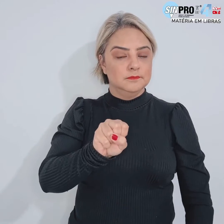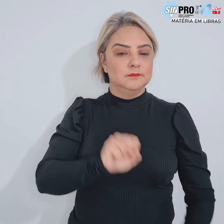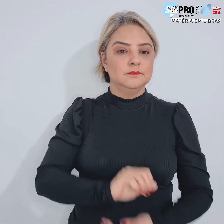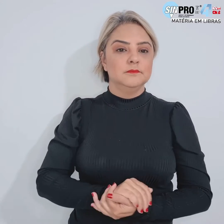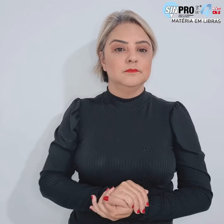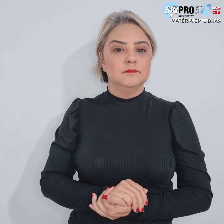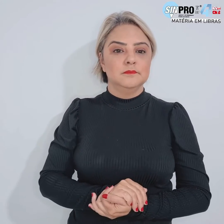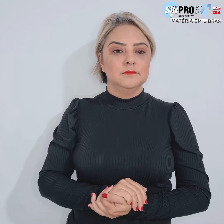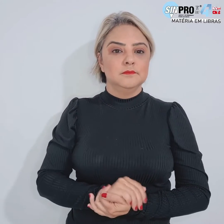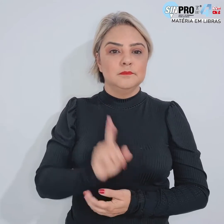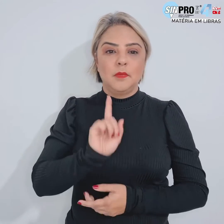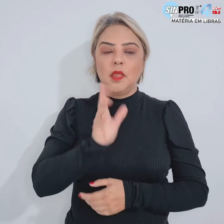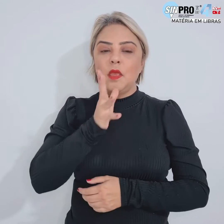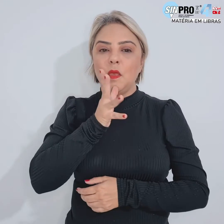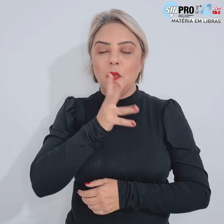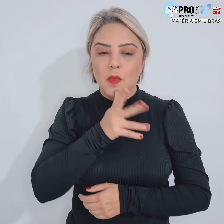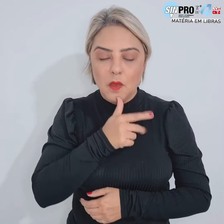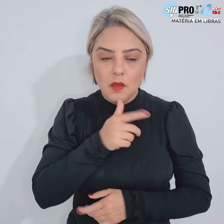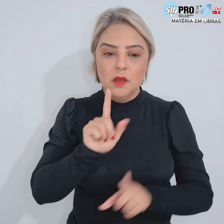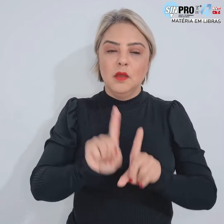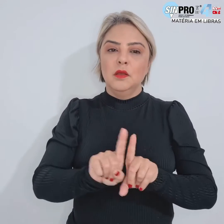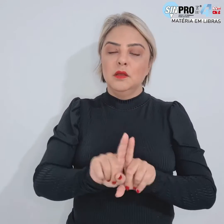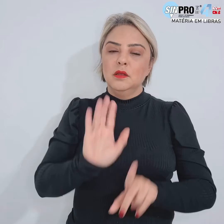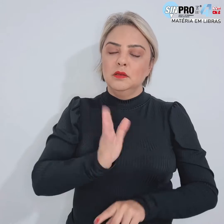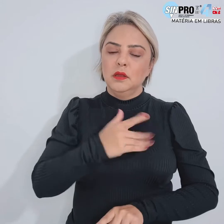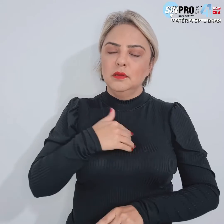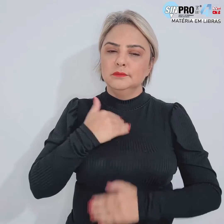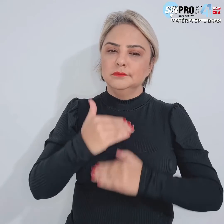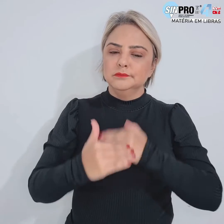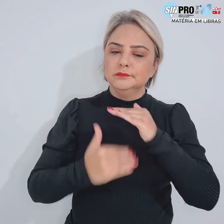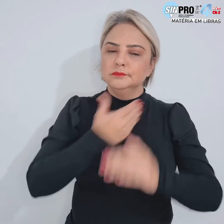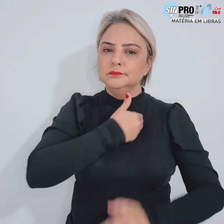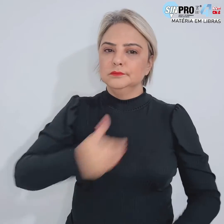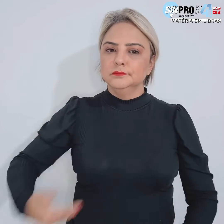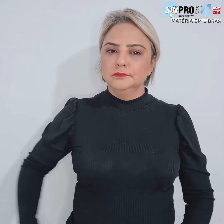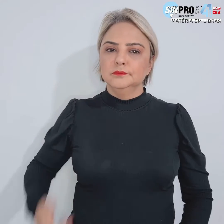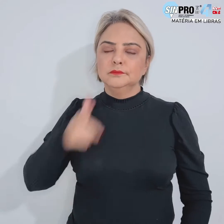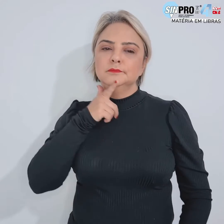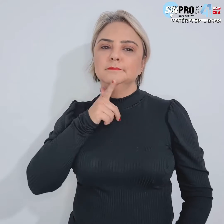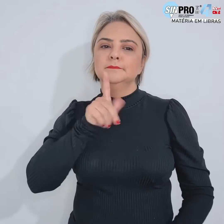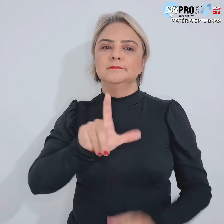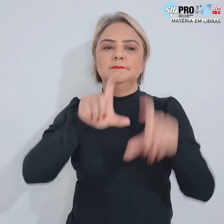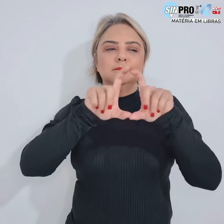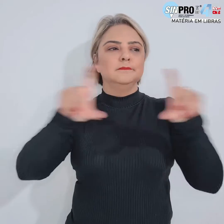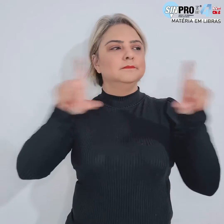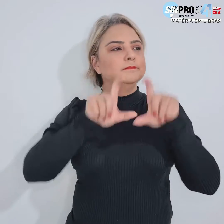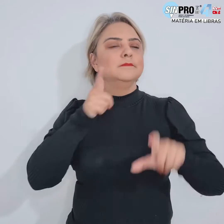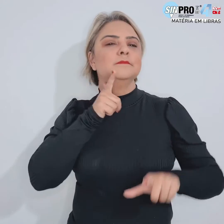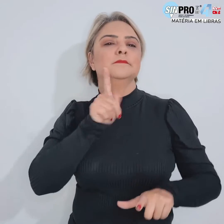Não demorou muito, já nos primeiros passos do governo eleito, a frase ganhou mais sentido